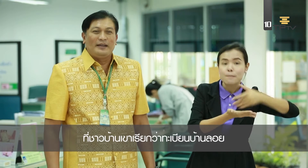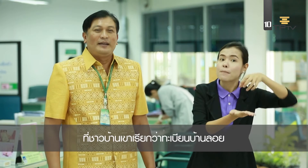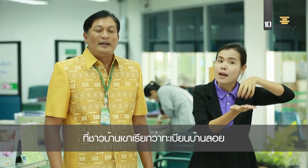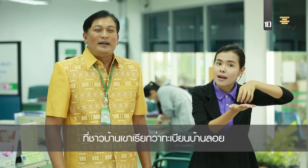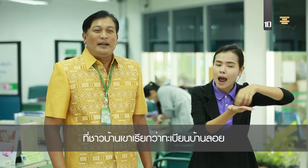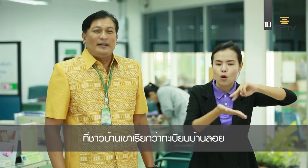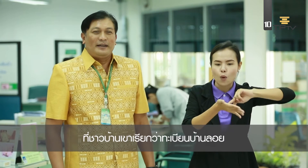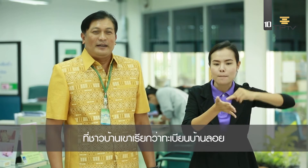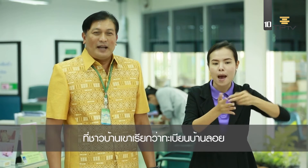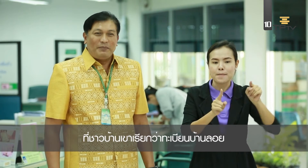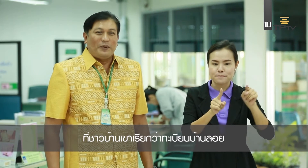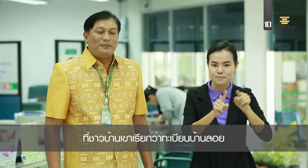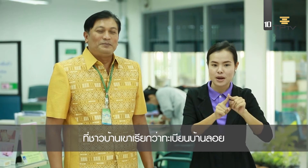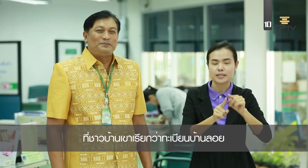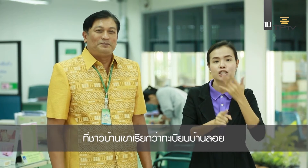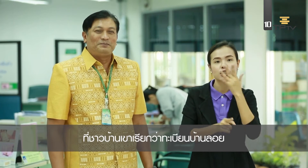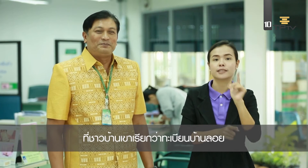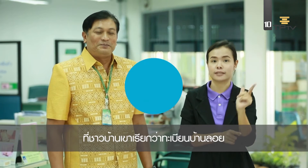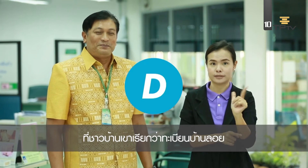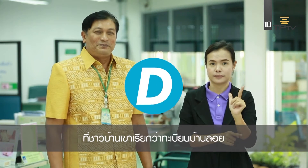ลอยครับผม